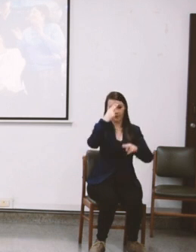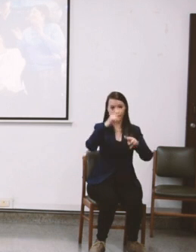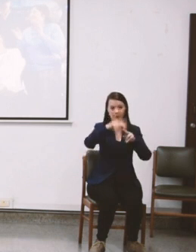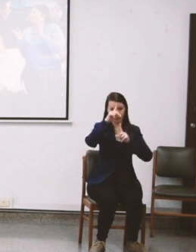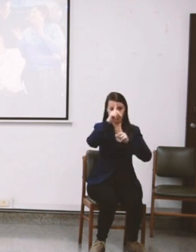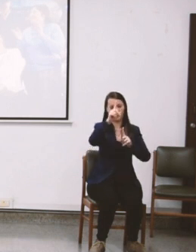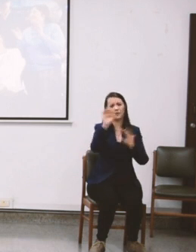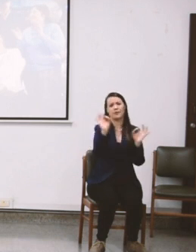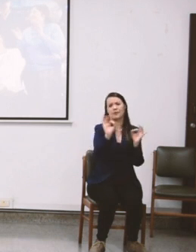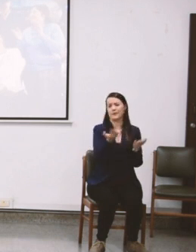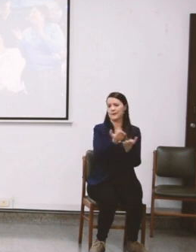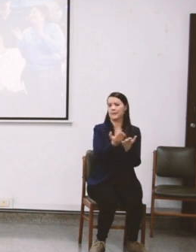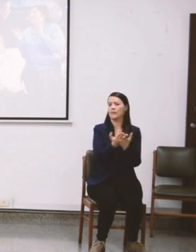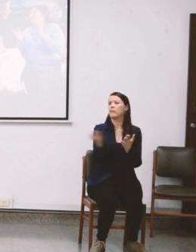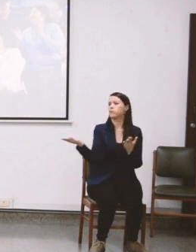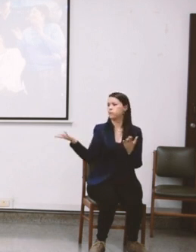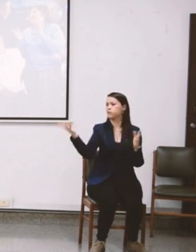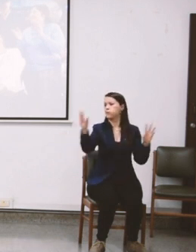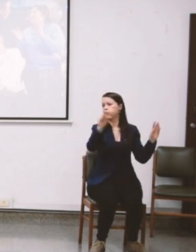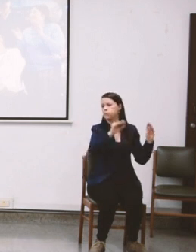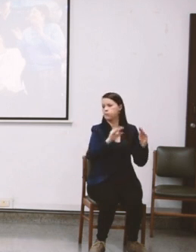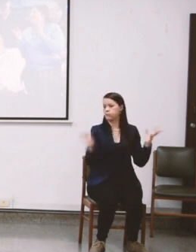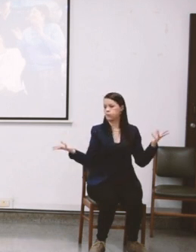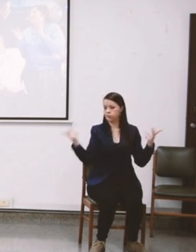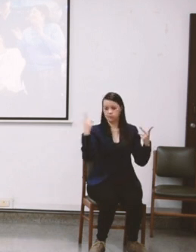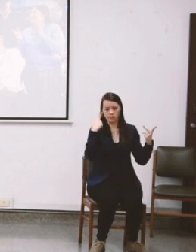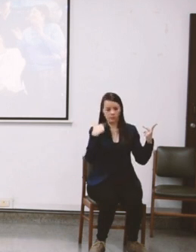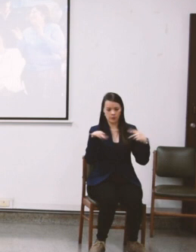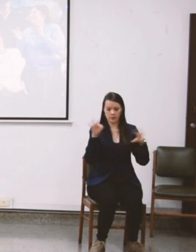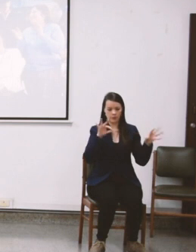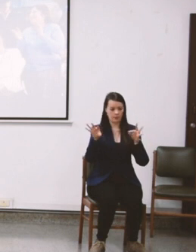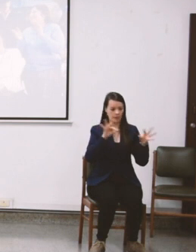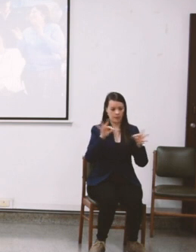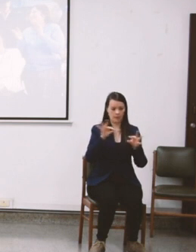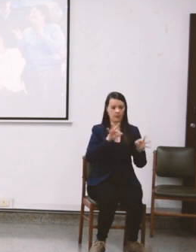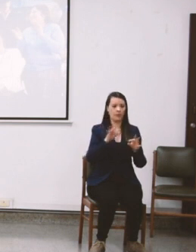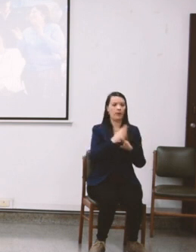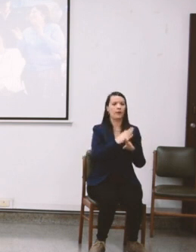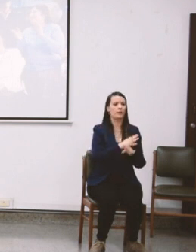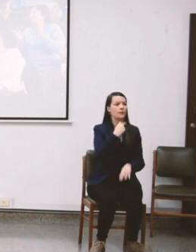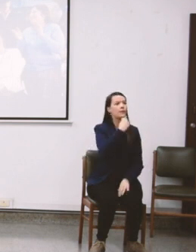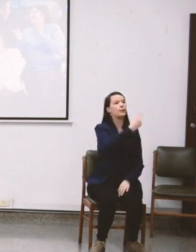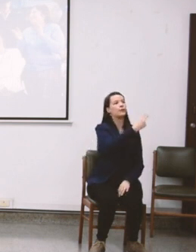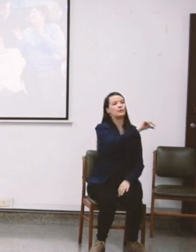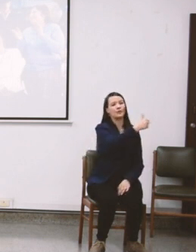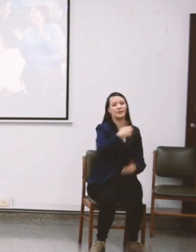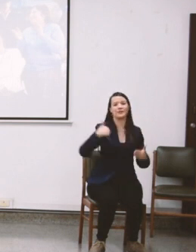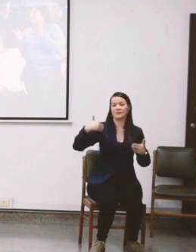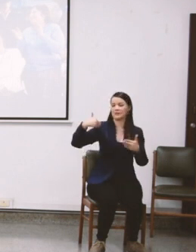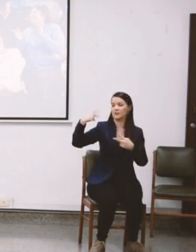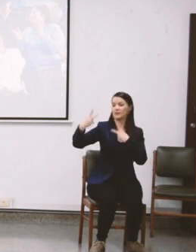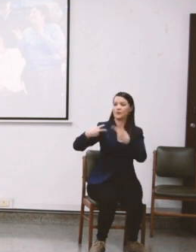antes. Y yo creo que uno en eso que se dijo antes, porque antes de mi voz me antecedieron otras,